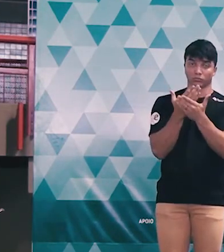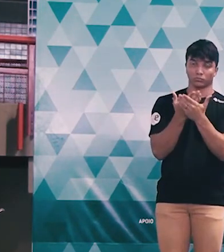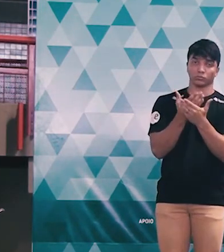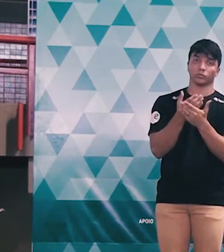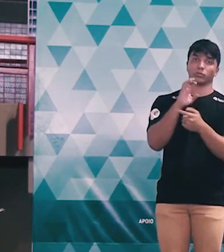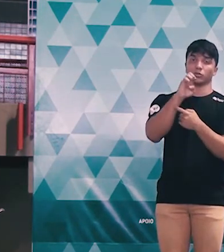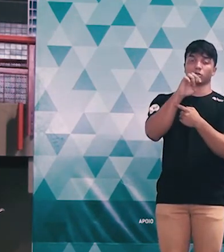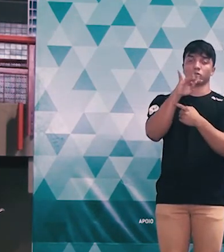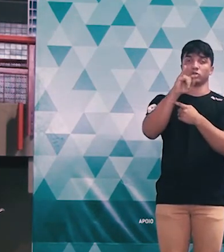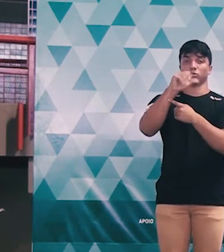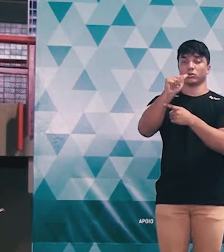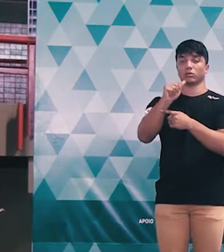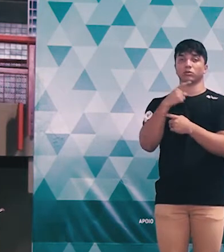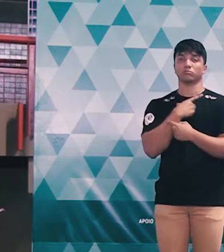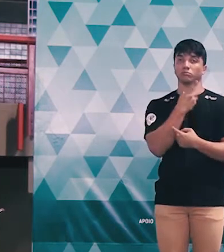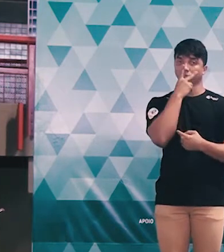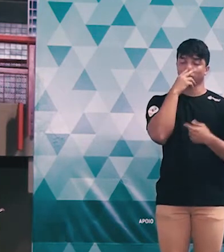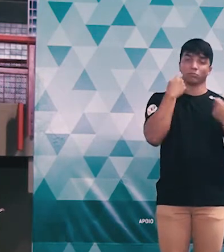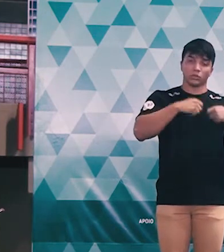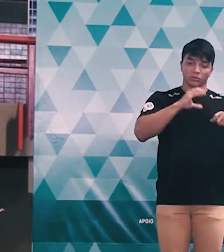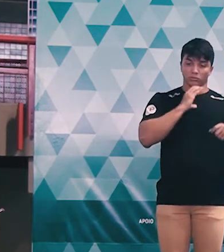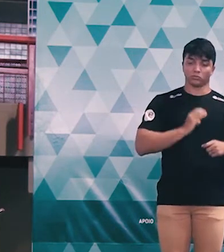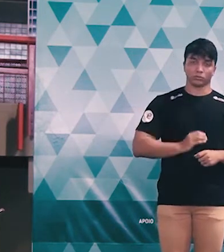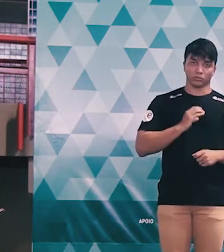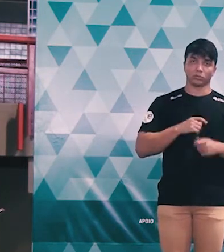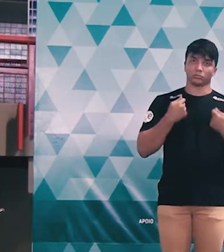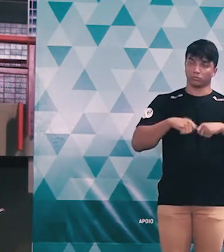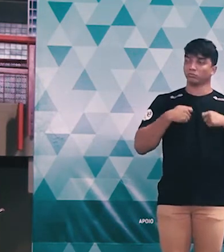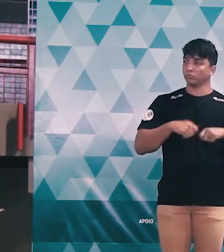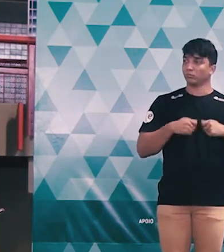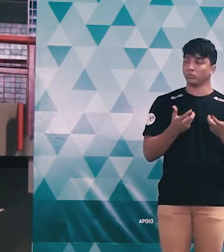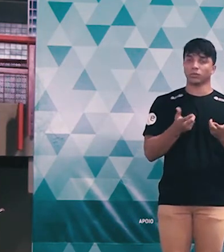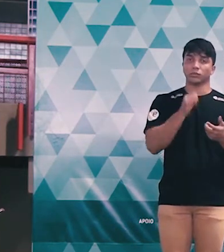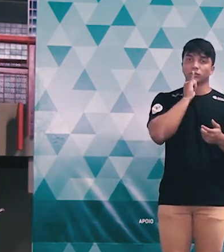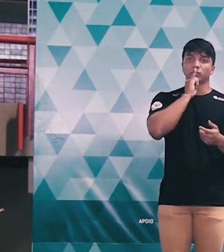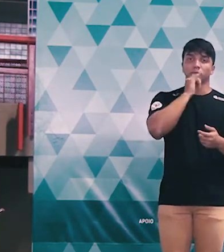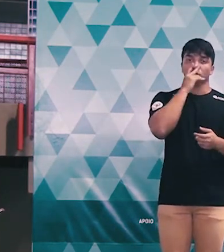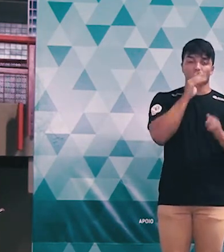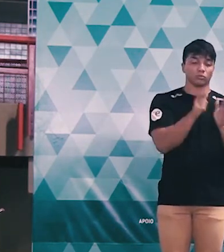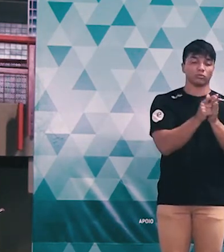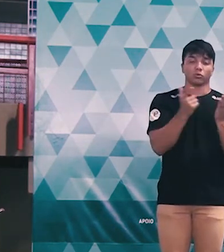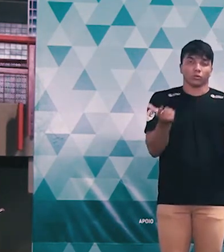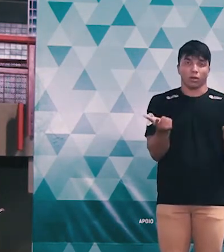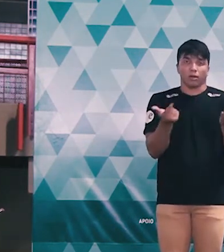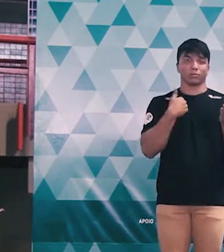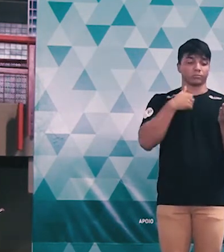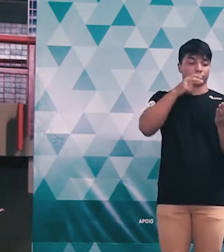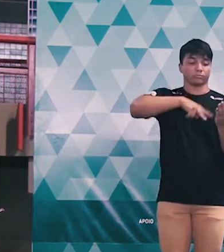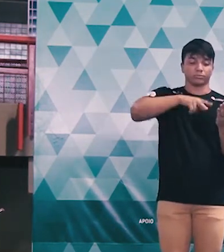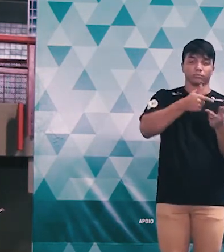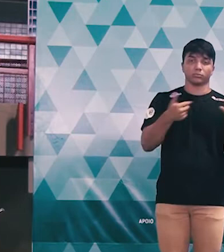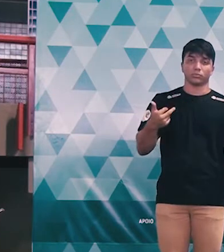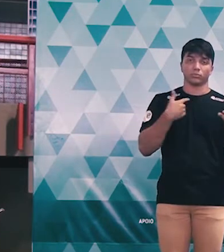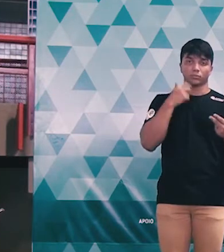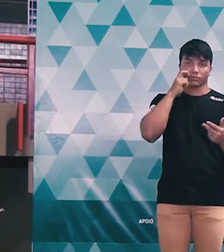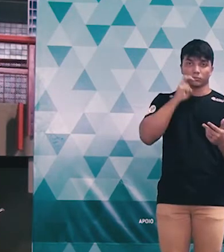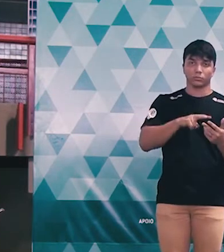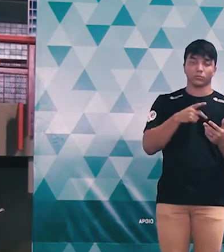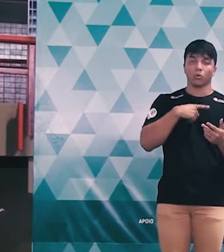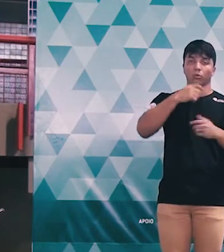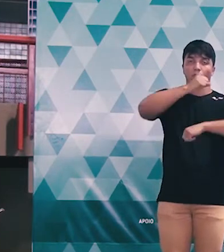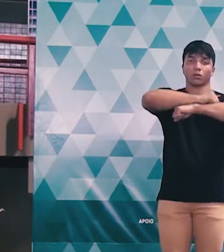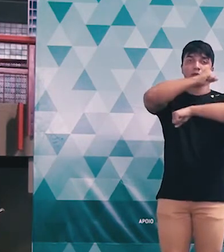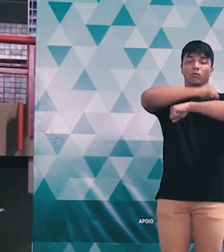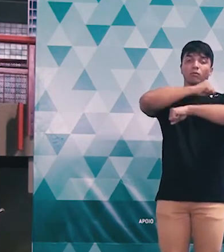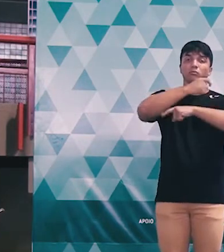estatística faz parte da formação do cidadão. Quando você pega um jornal, quando você vê um jornal na